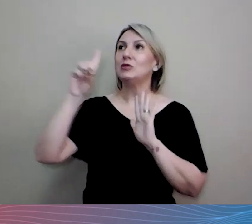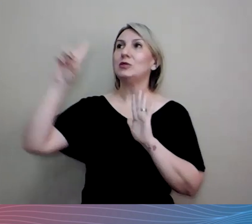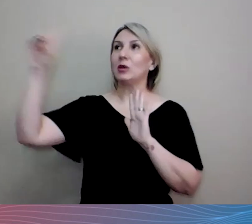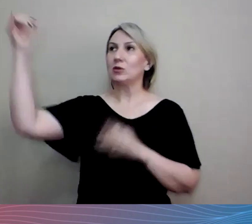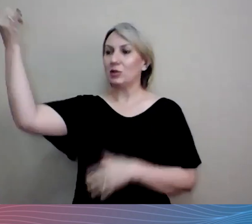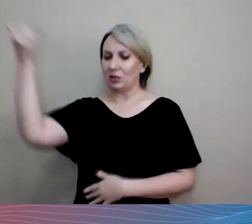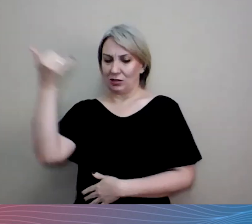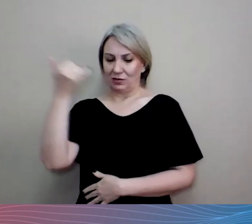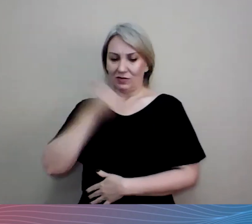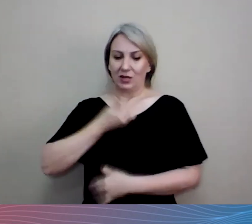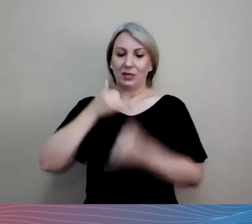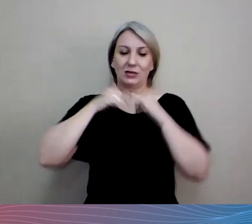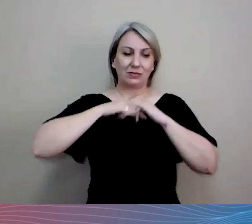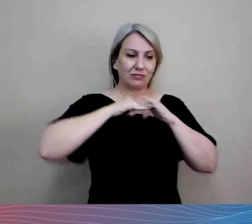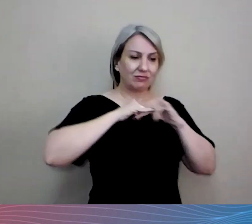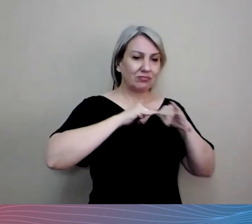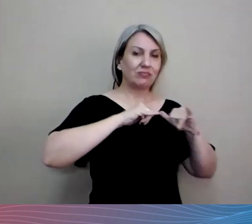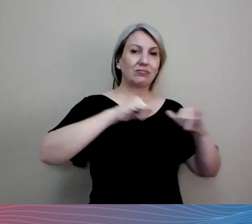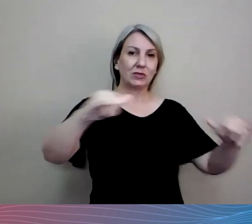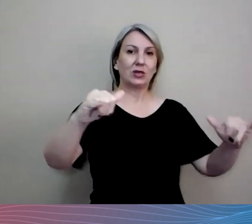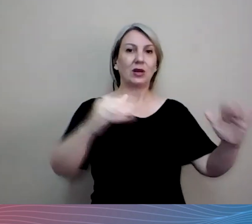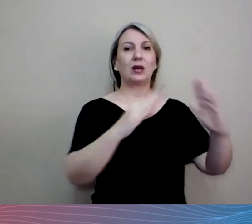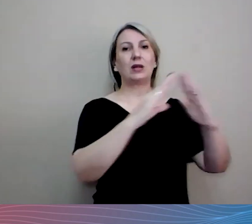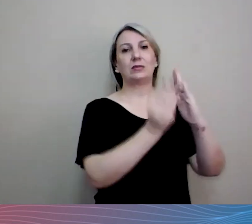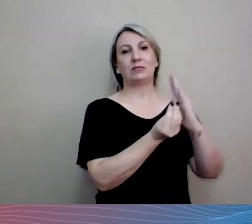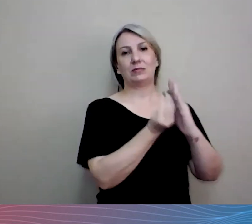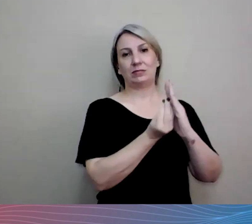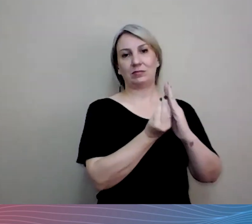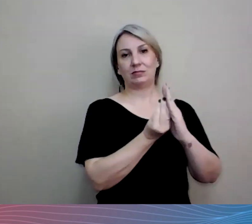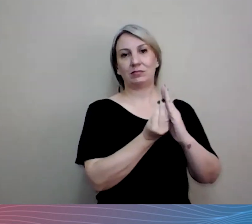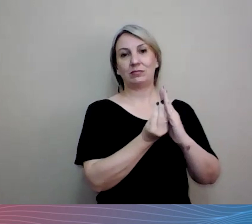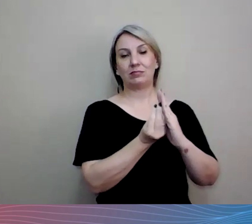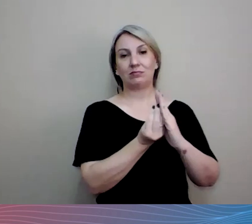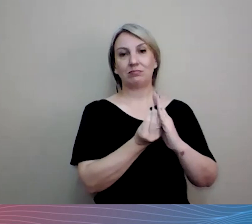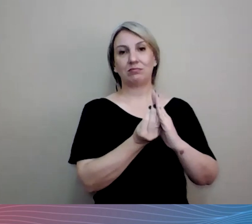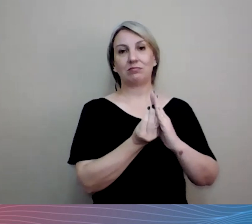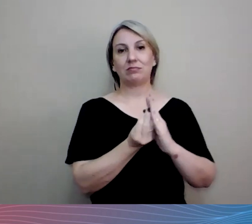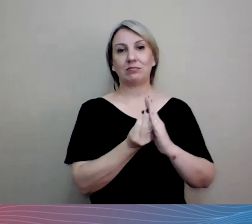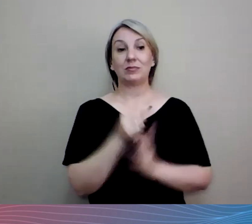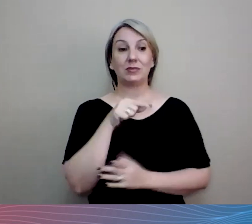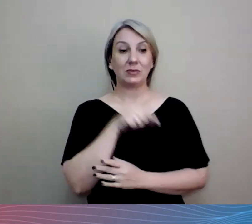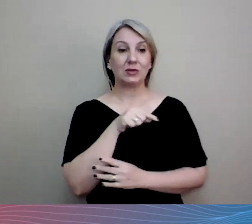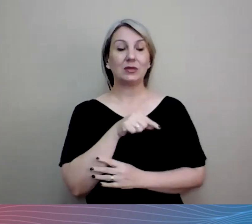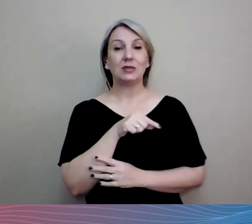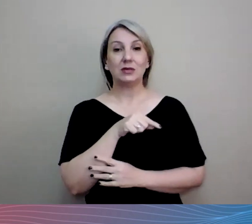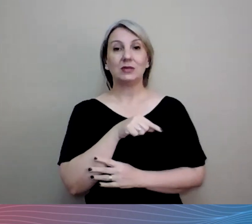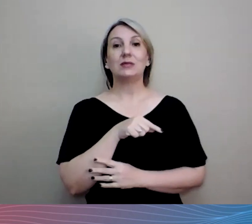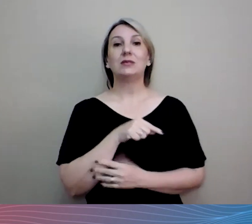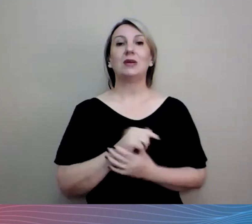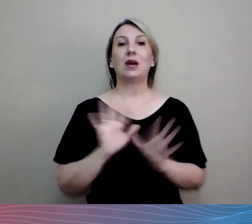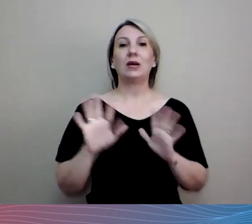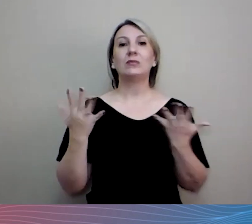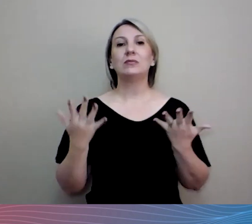essa riqueza para a igreja. Então assim é que funciona para a edificação da